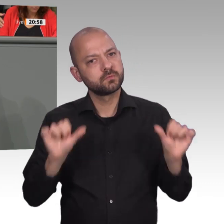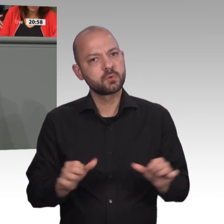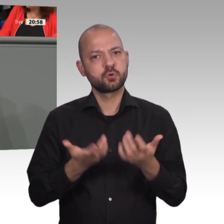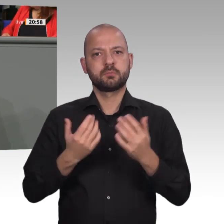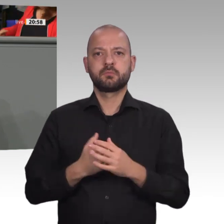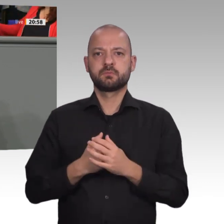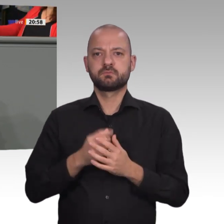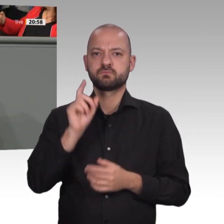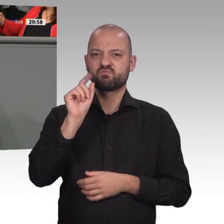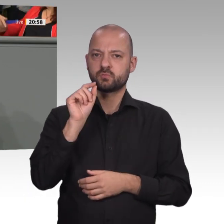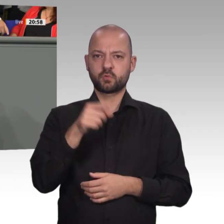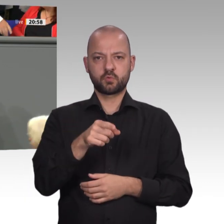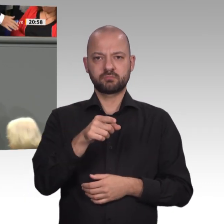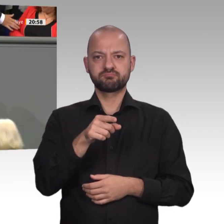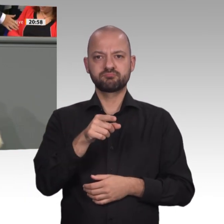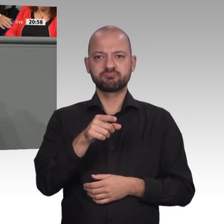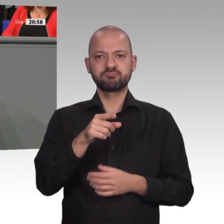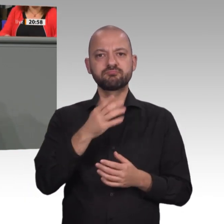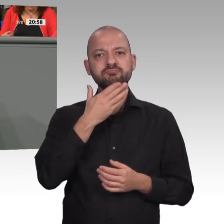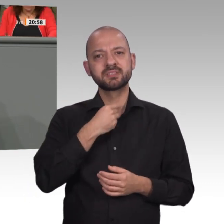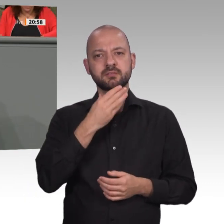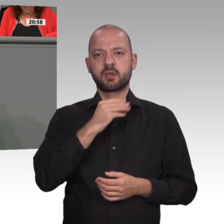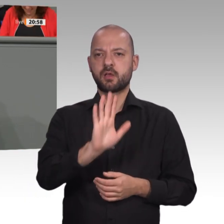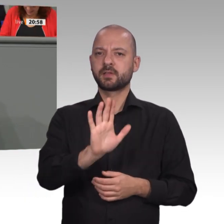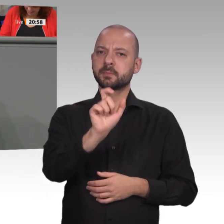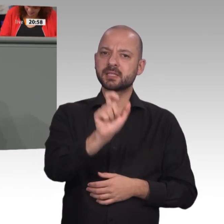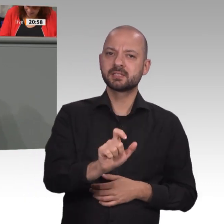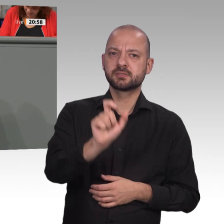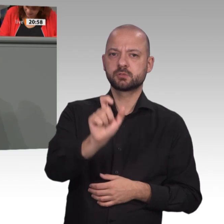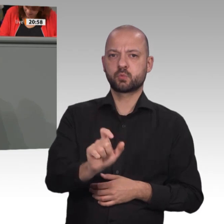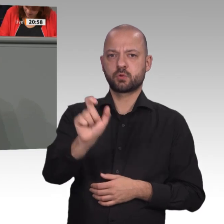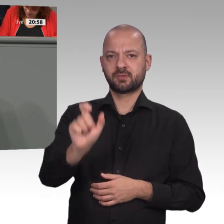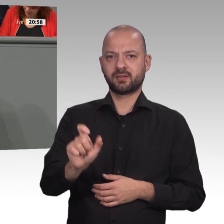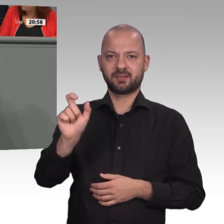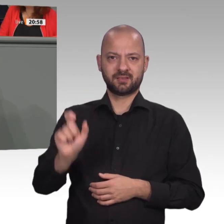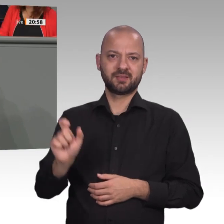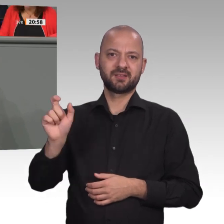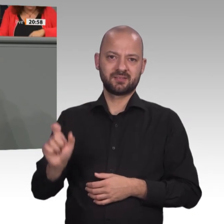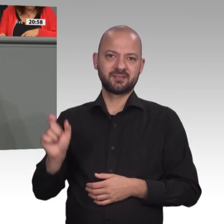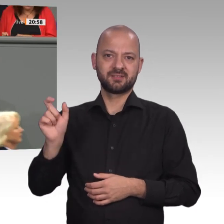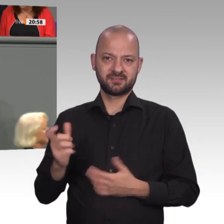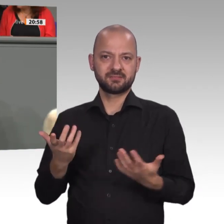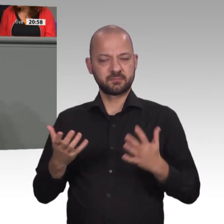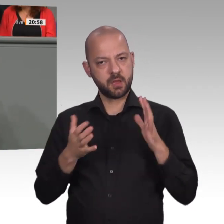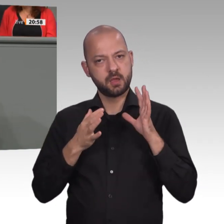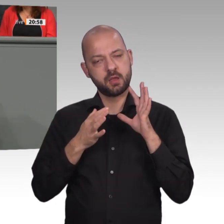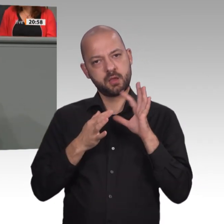zur Eingliederungshilfe nunmehr akribisch voneinander getrennt werden. Diese akribische Trennung kann